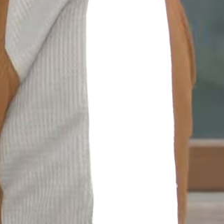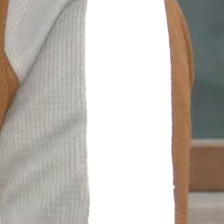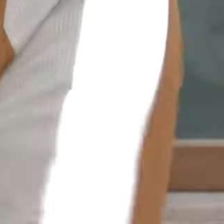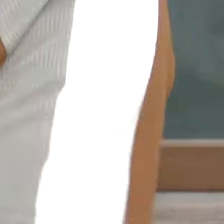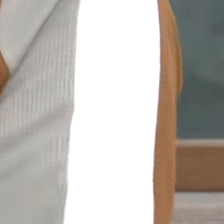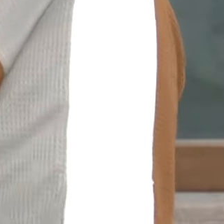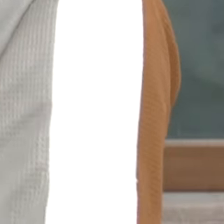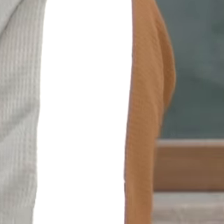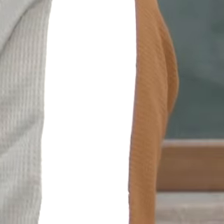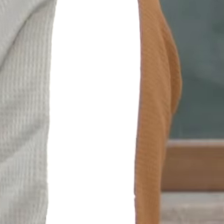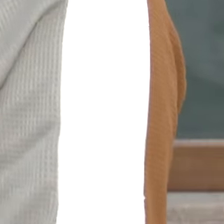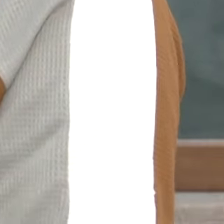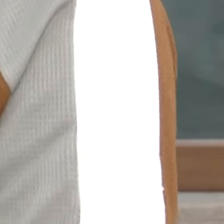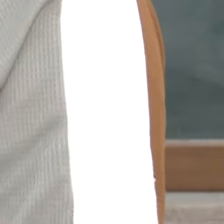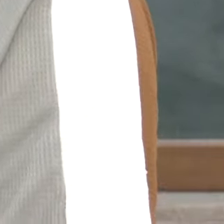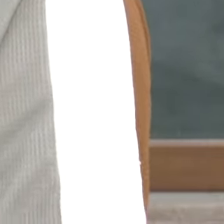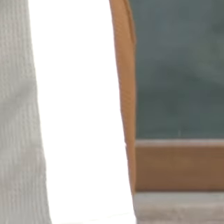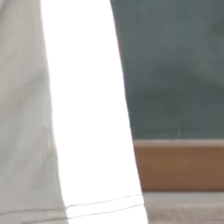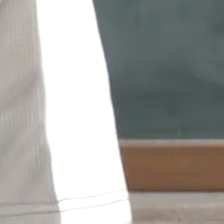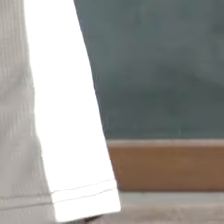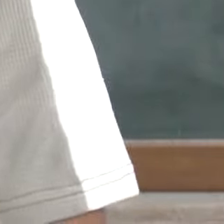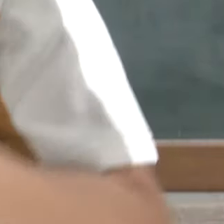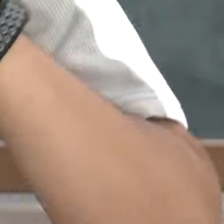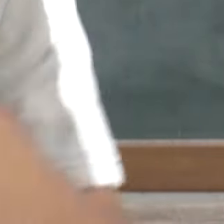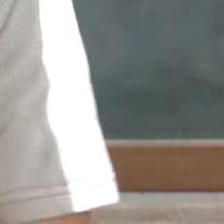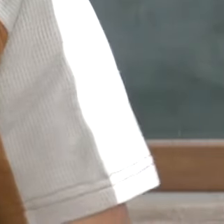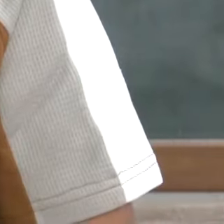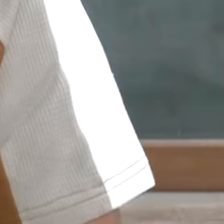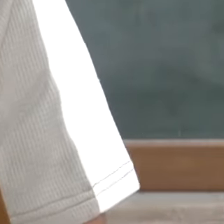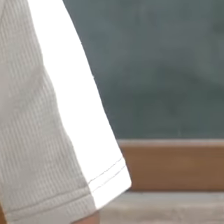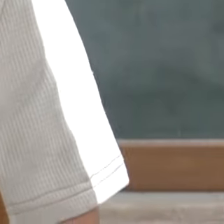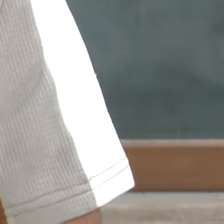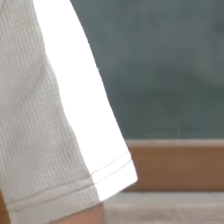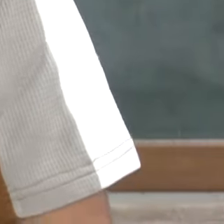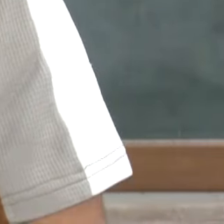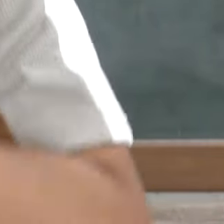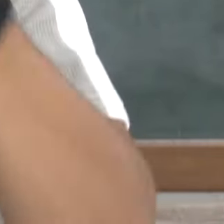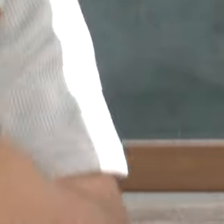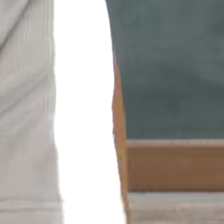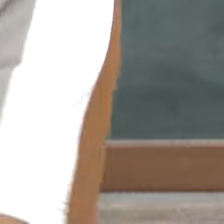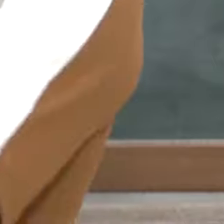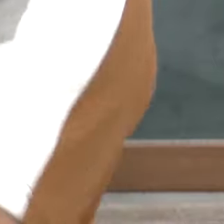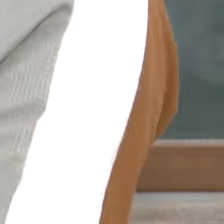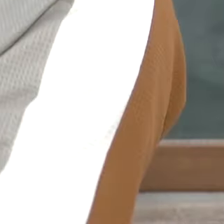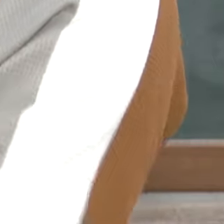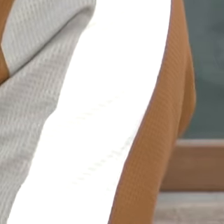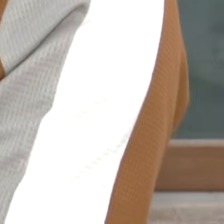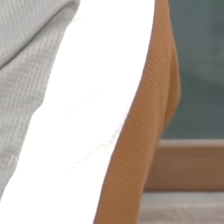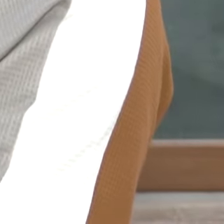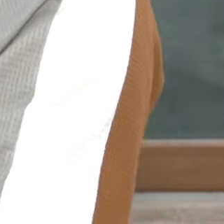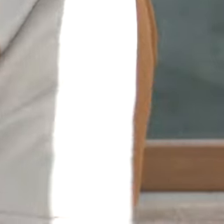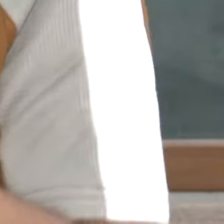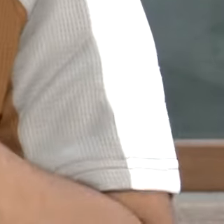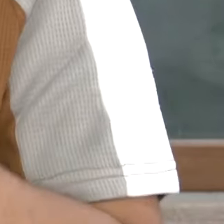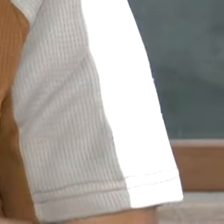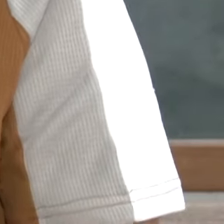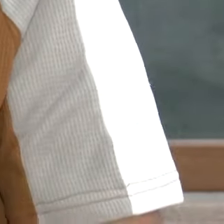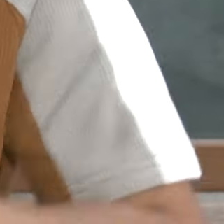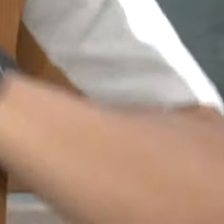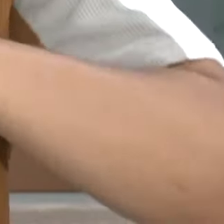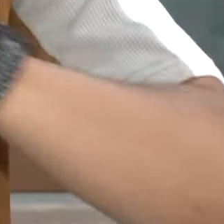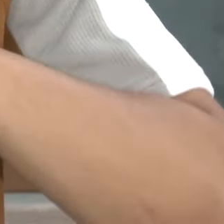Às vezes a pessoa não sabe sinal, não tem contato com a comunidade surda, mas a comunidade surda, ela dá um sinal porque fica